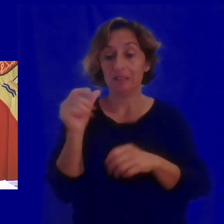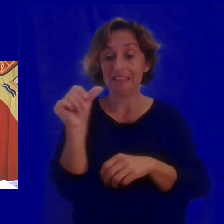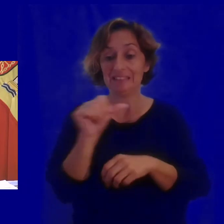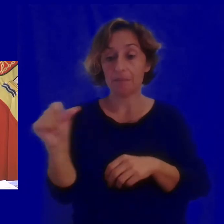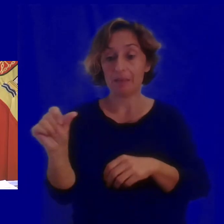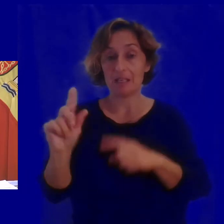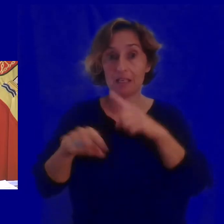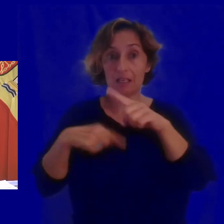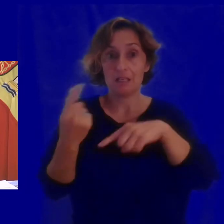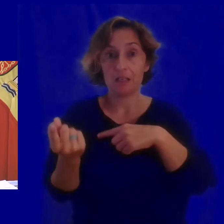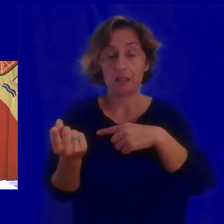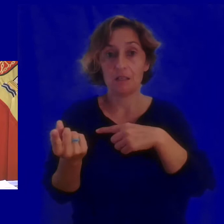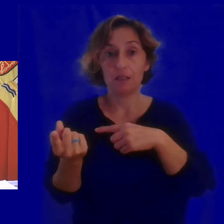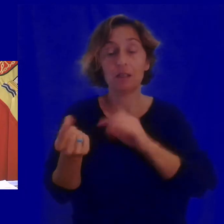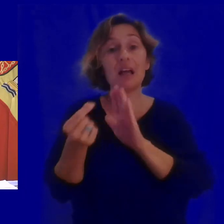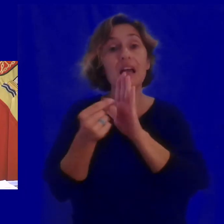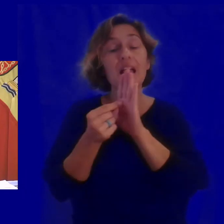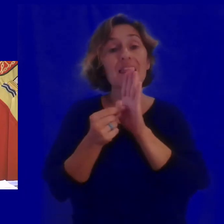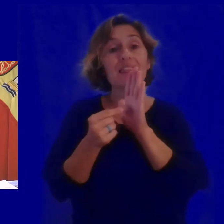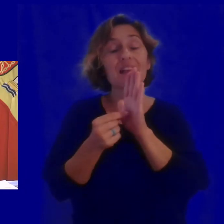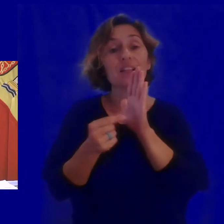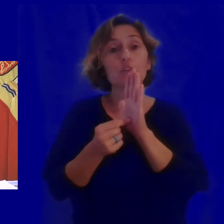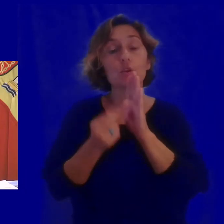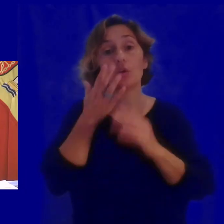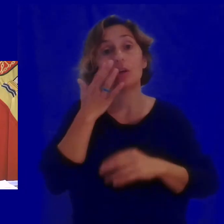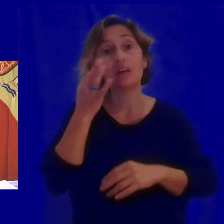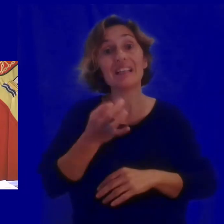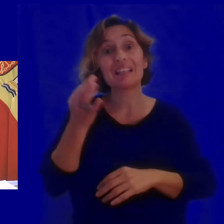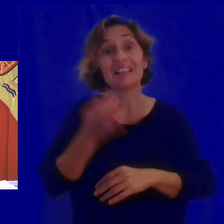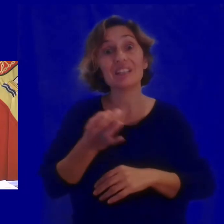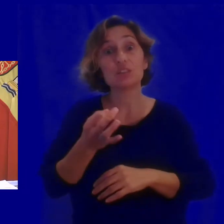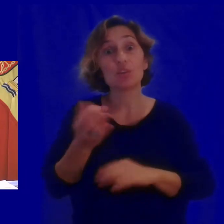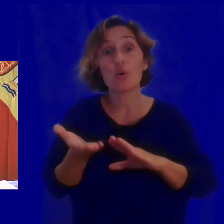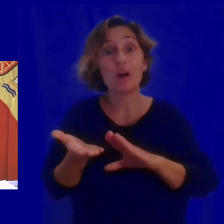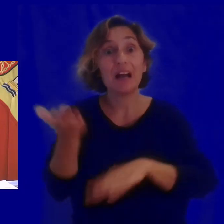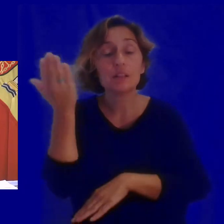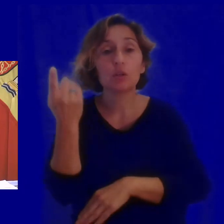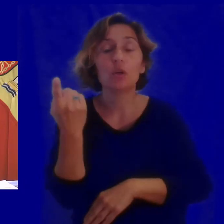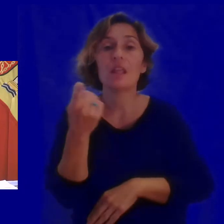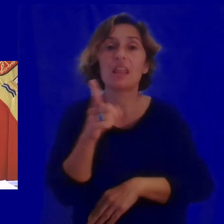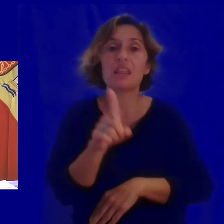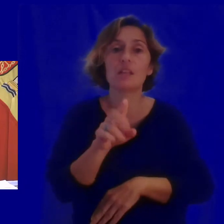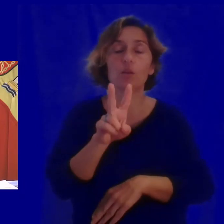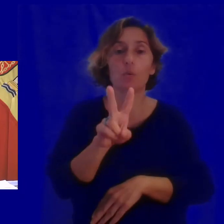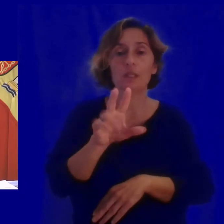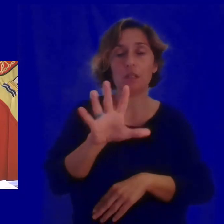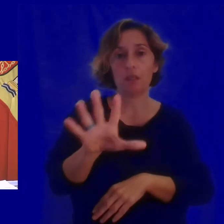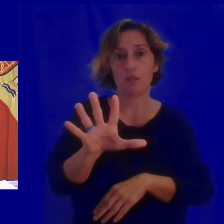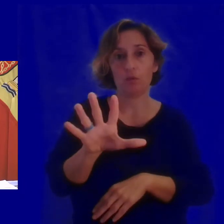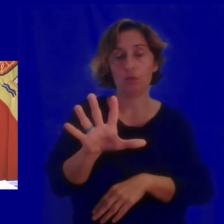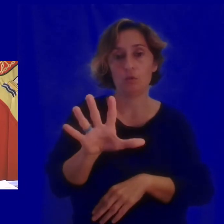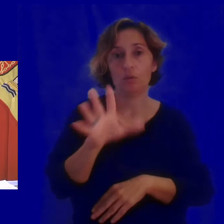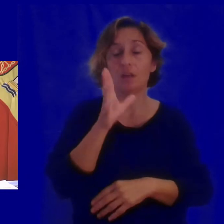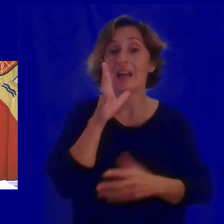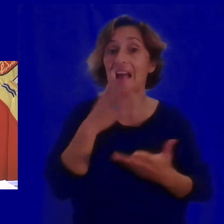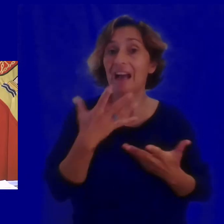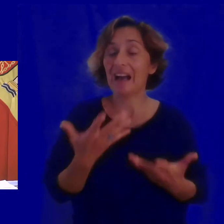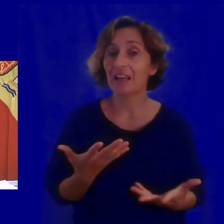semana, el dato que se da como de riesgo muy alto es de 125. Nosotros en este momento estamos